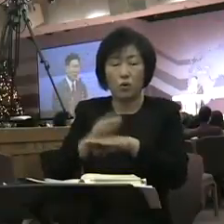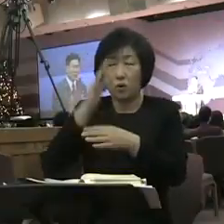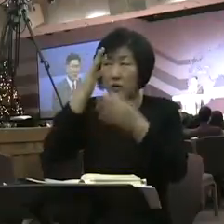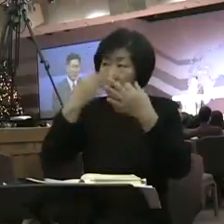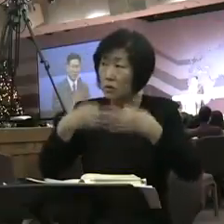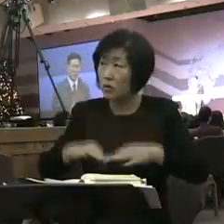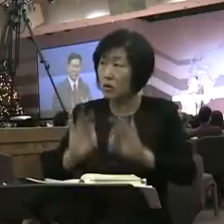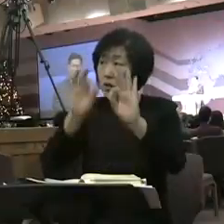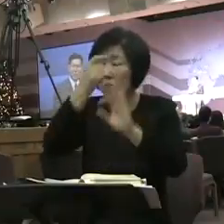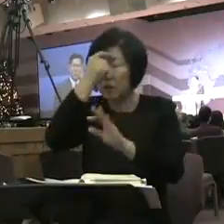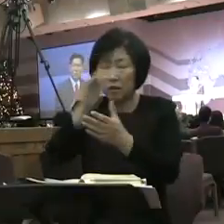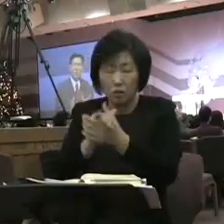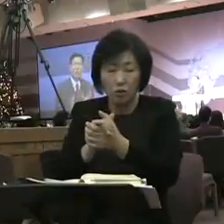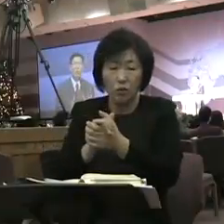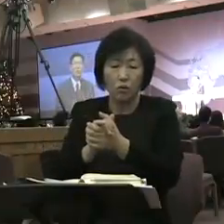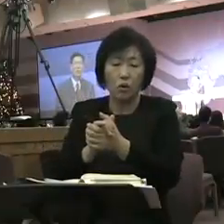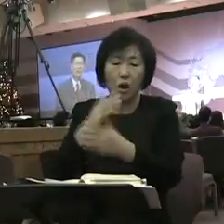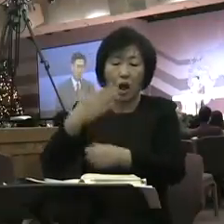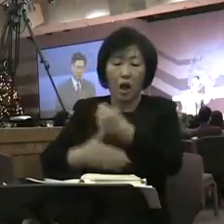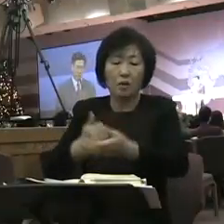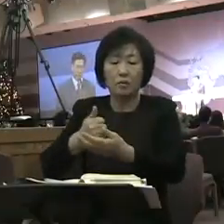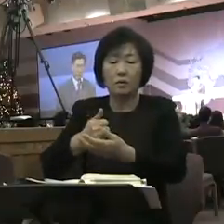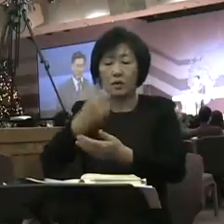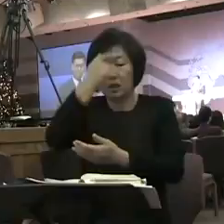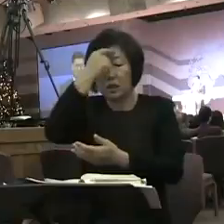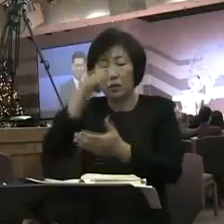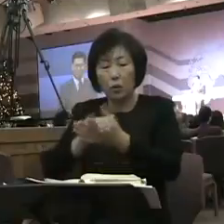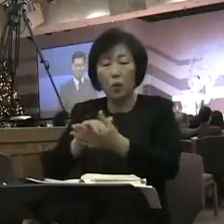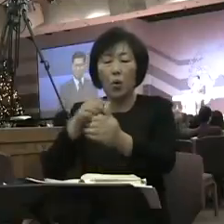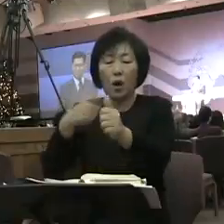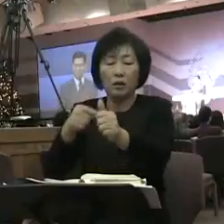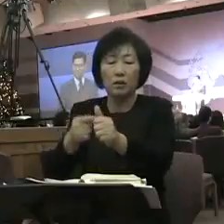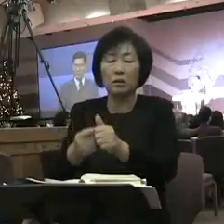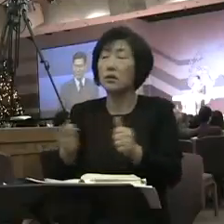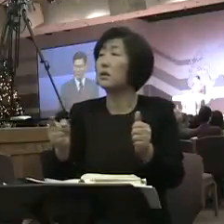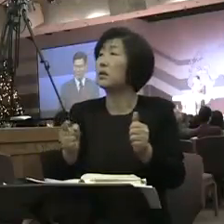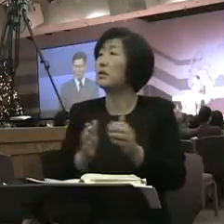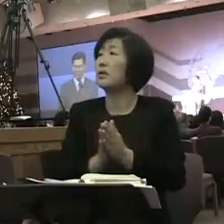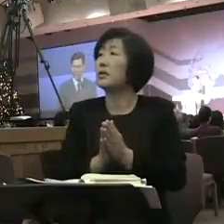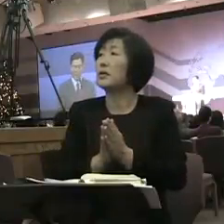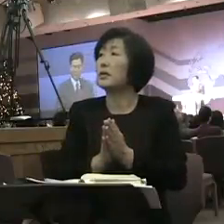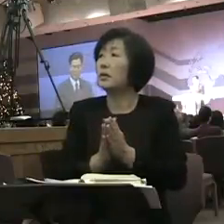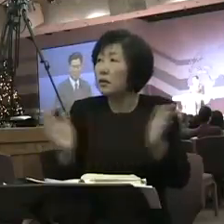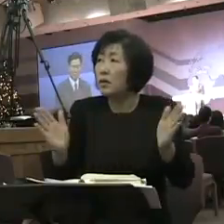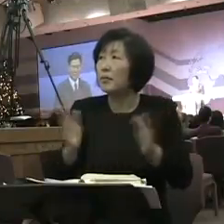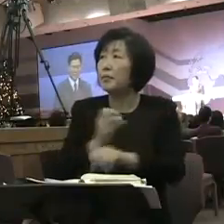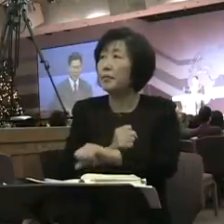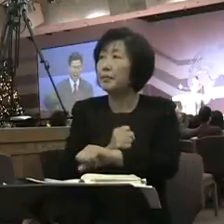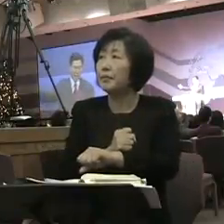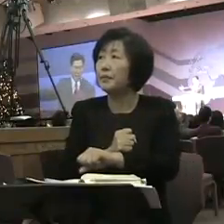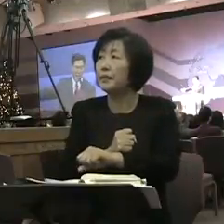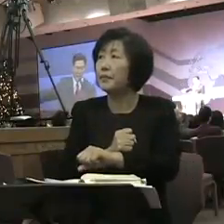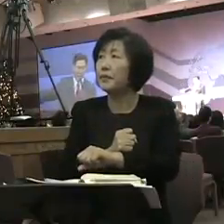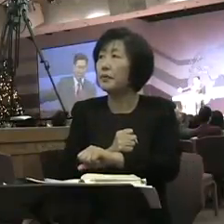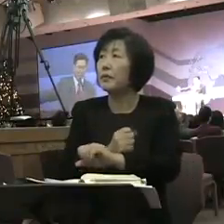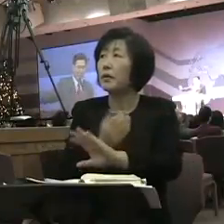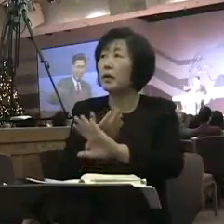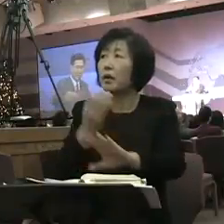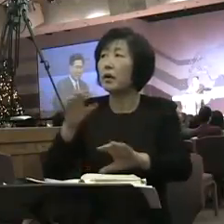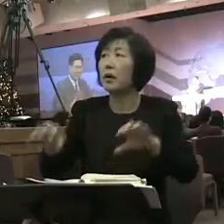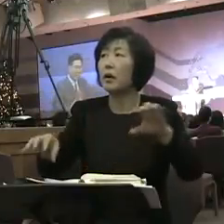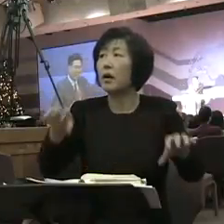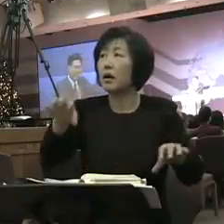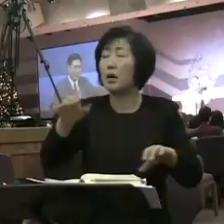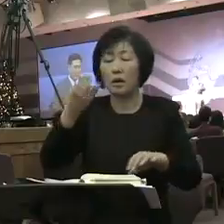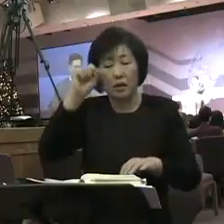하나님께서 교회에 가르쳐 주신 이 기도를 접목시키기를 원했습니다. 지금요 그 교회도 사방에서 새벽